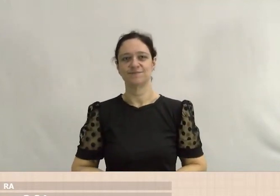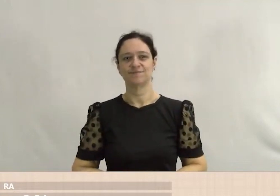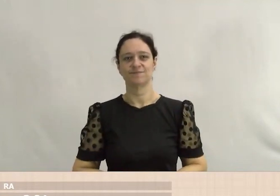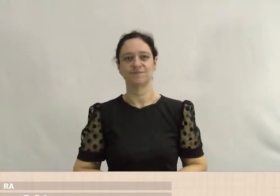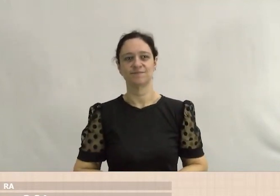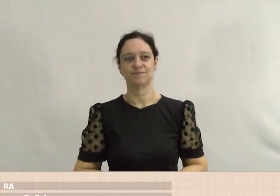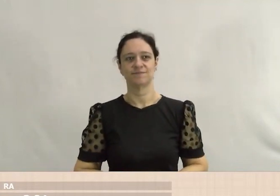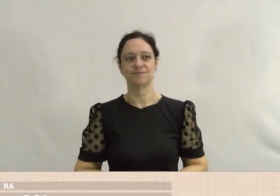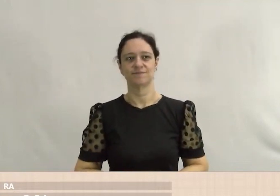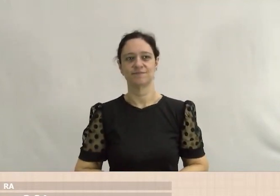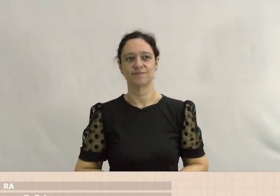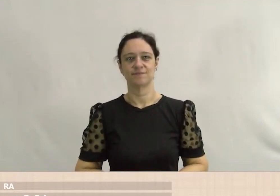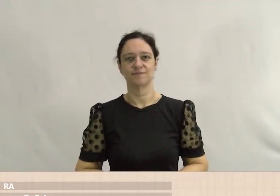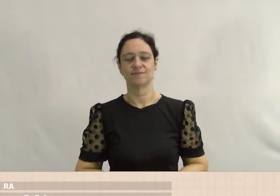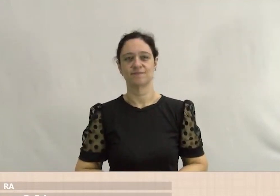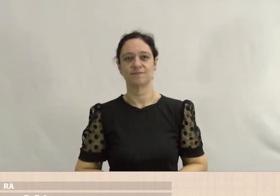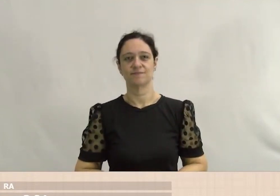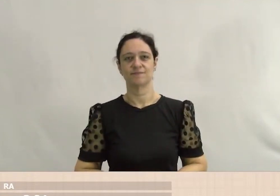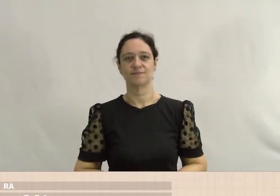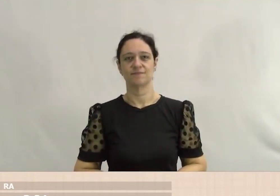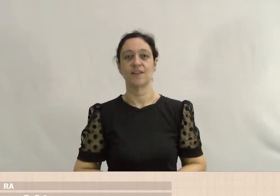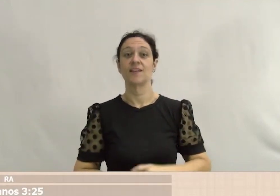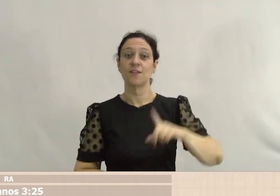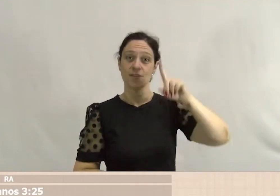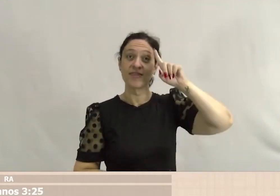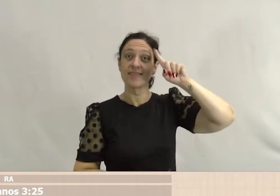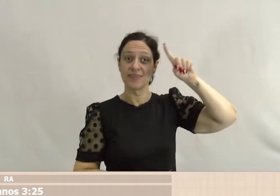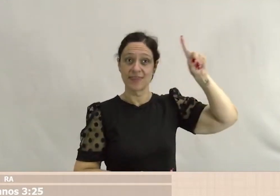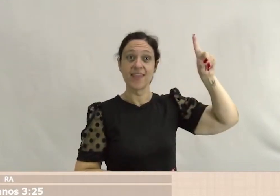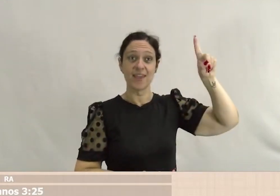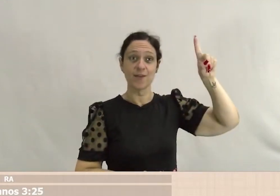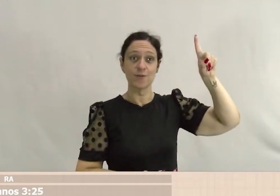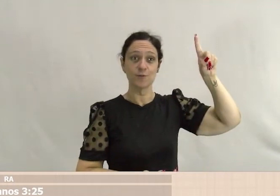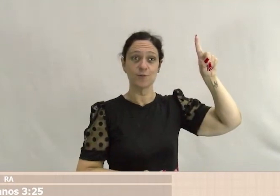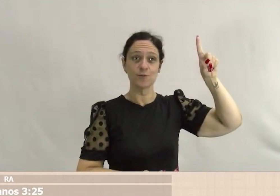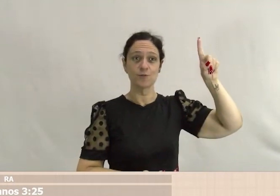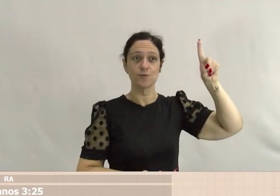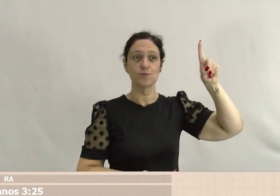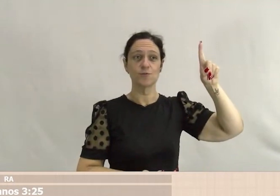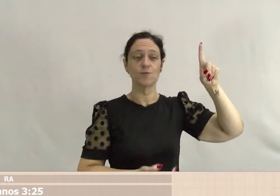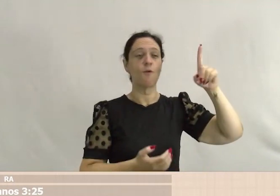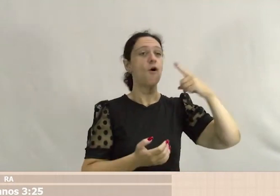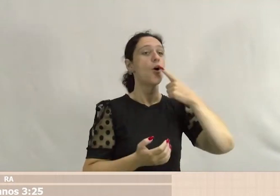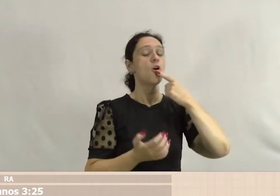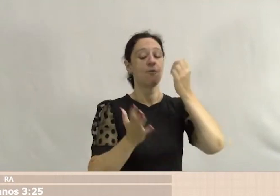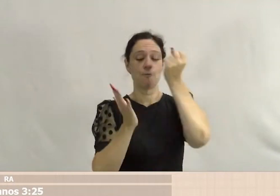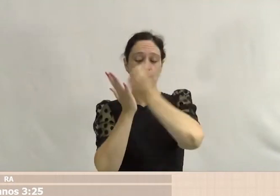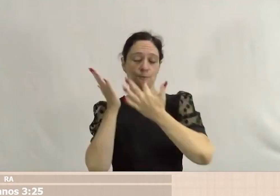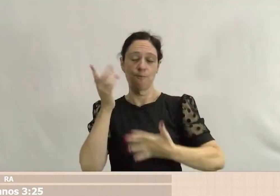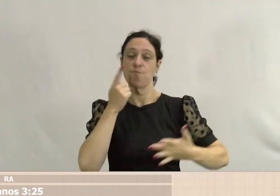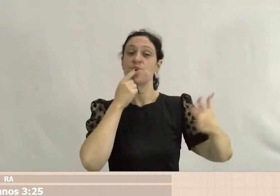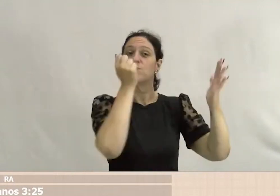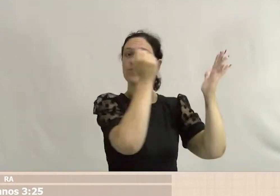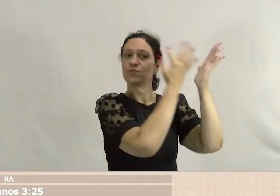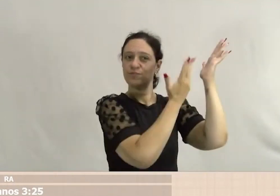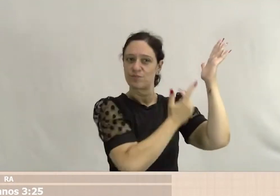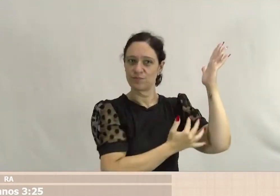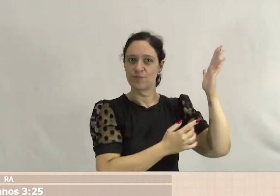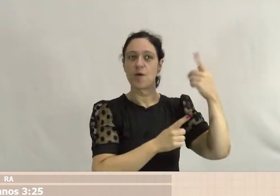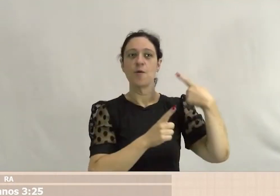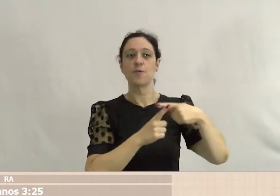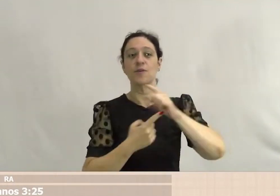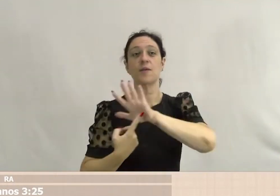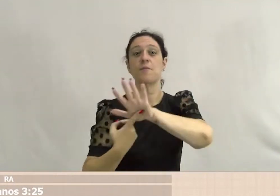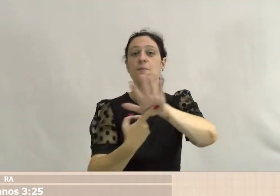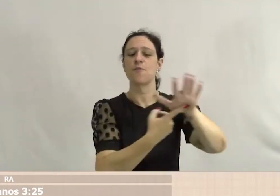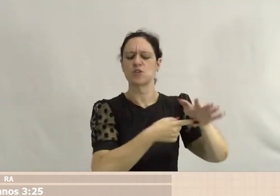A quem Deus propôs o seu sangue como propiciação, mediante a fé, para manifestar a sua justiça, por ter Deus,